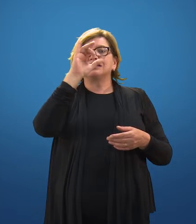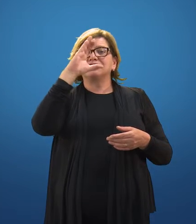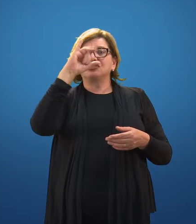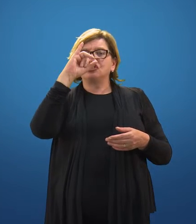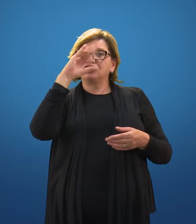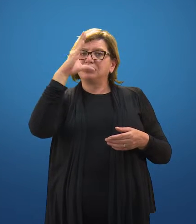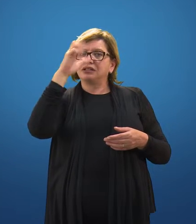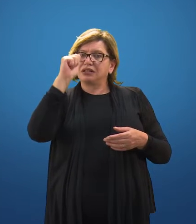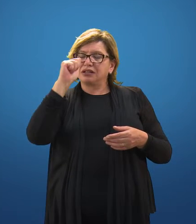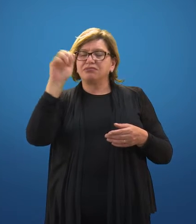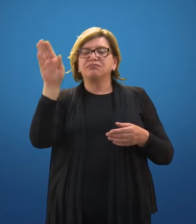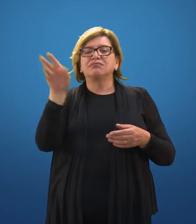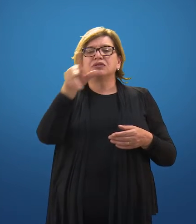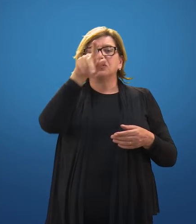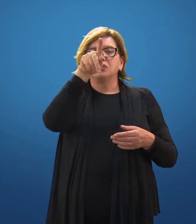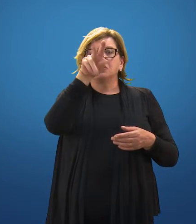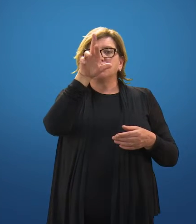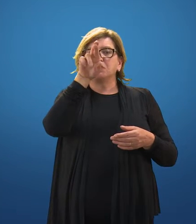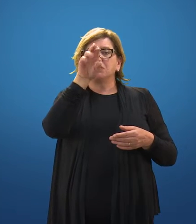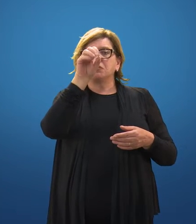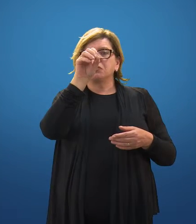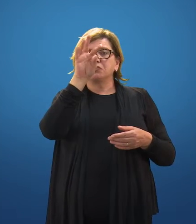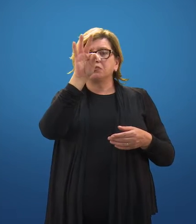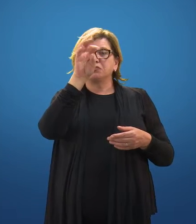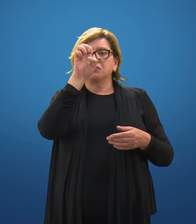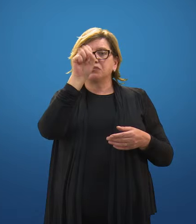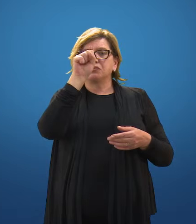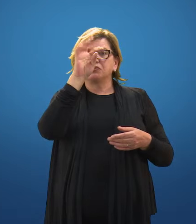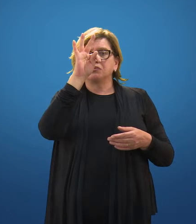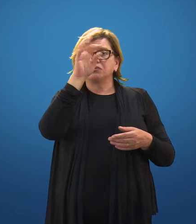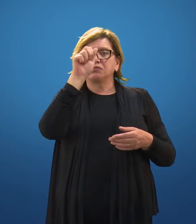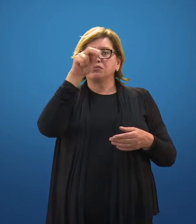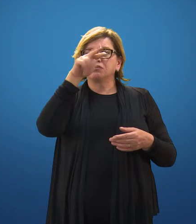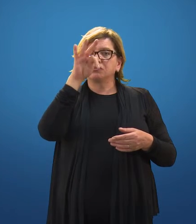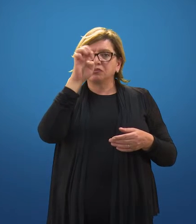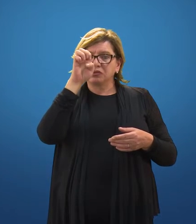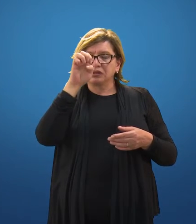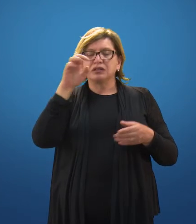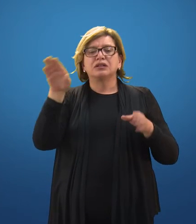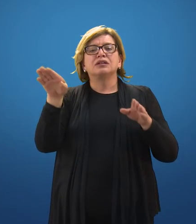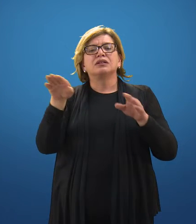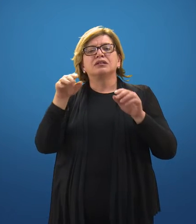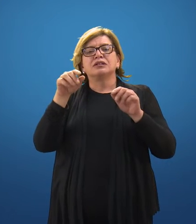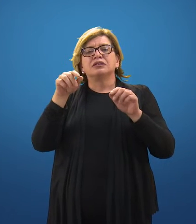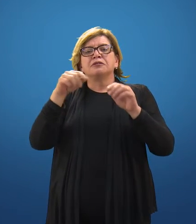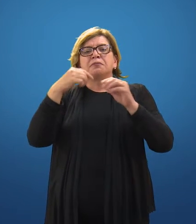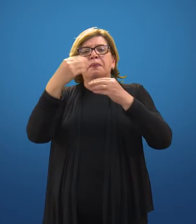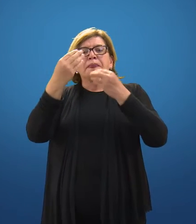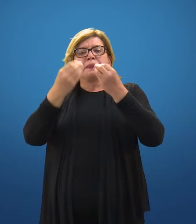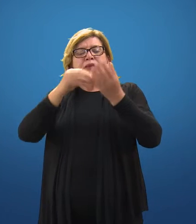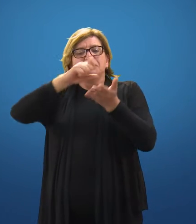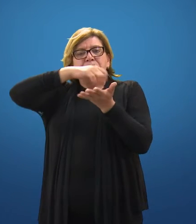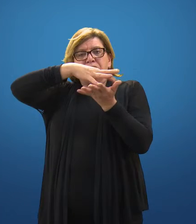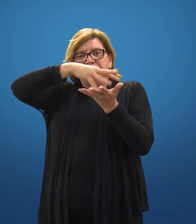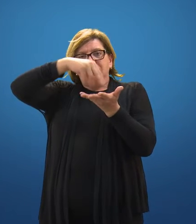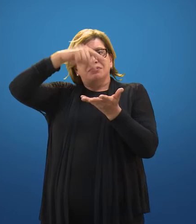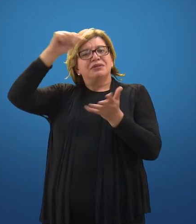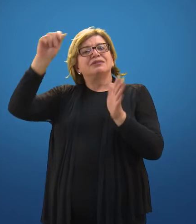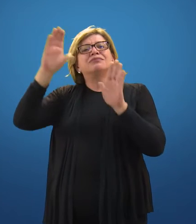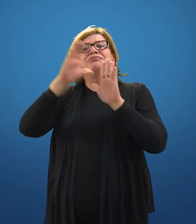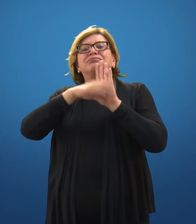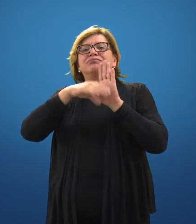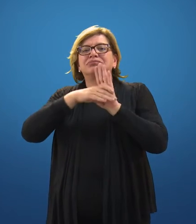ele utilizou muito esse conceito de tipificação ideal. Nessa obra, ele estabeleceu